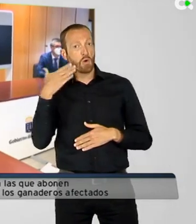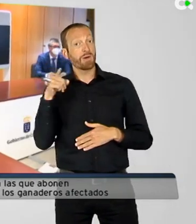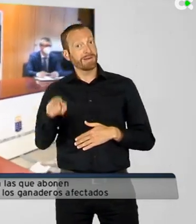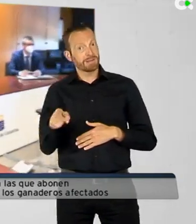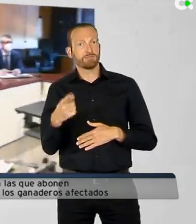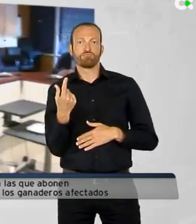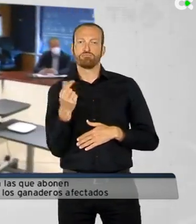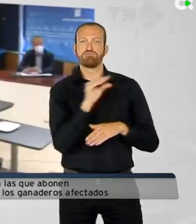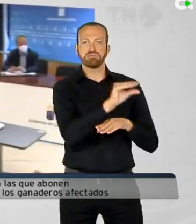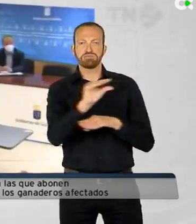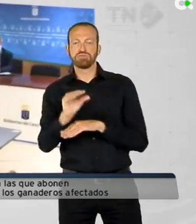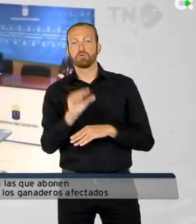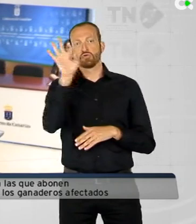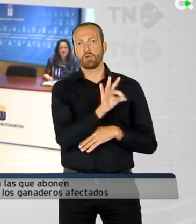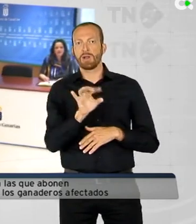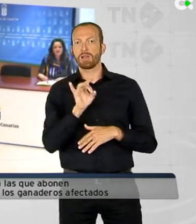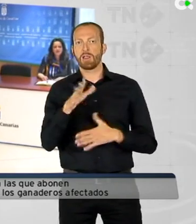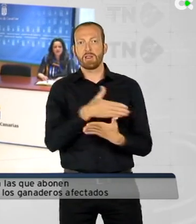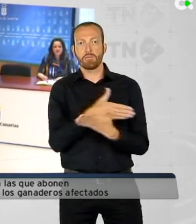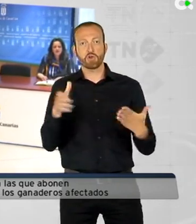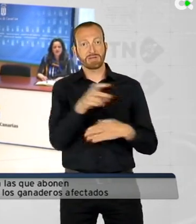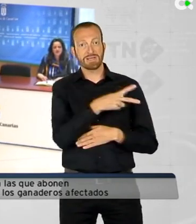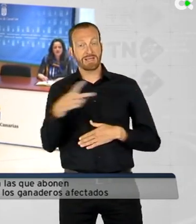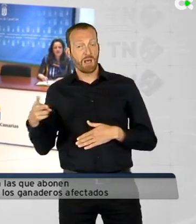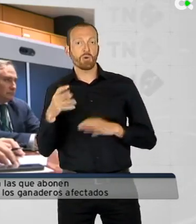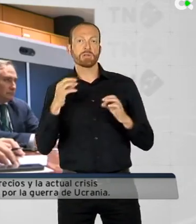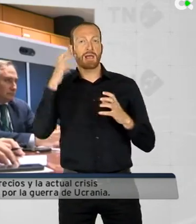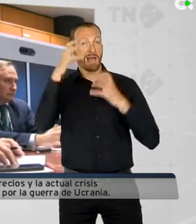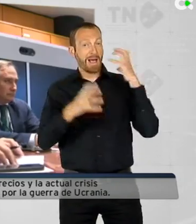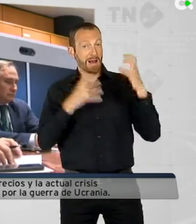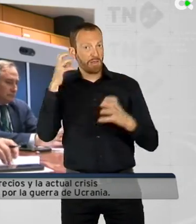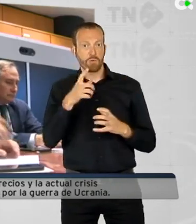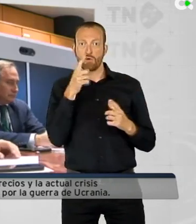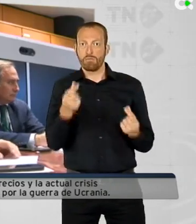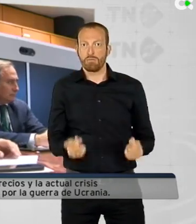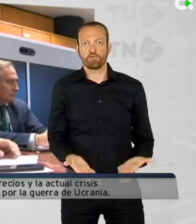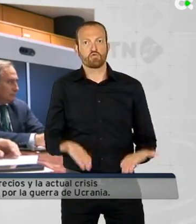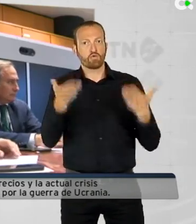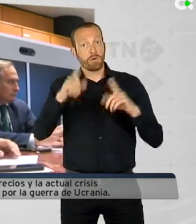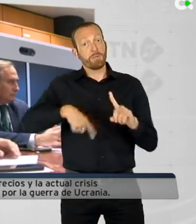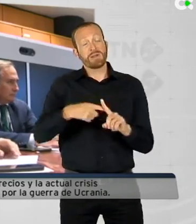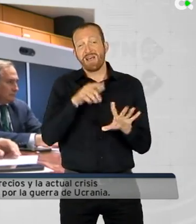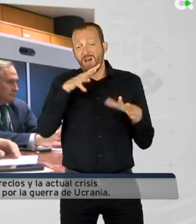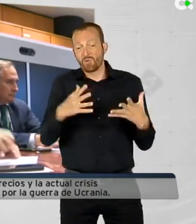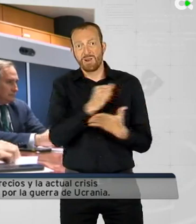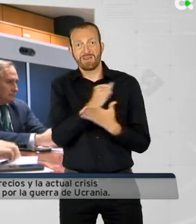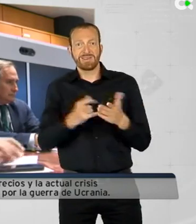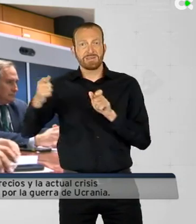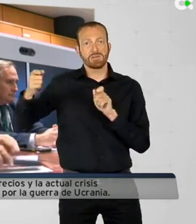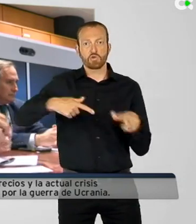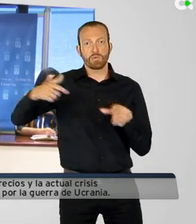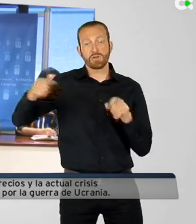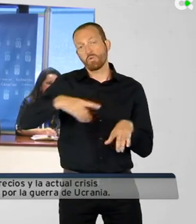serán las que abonen 15 millones de euros a los ganaderos afectados por el aumento de precios y la actual crisis de